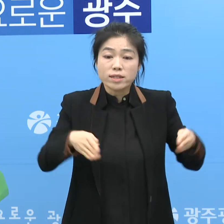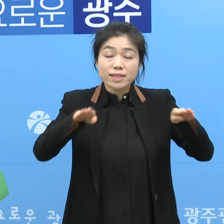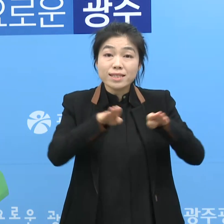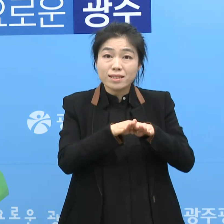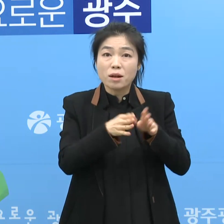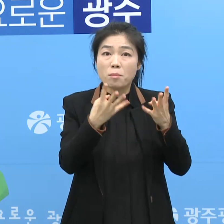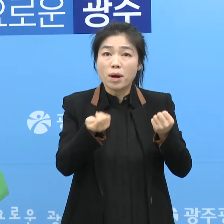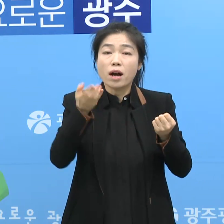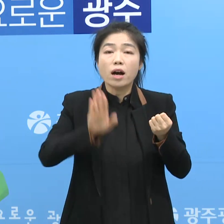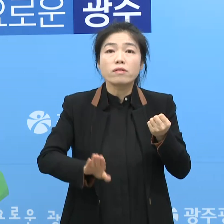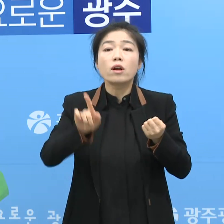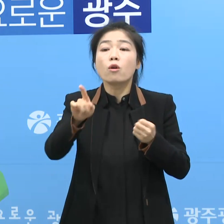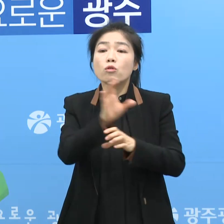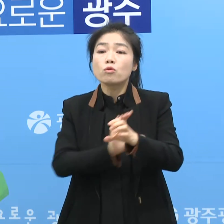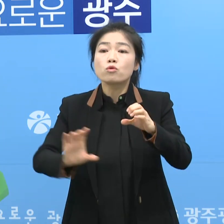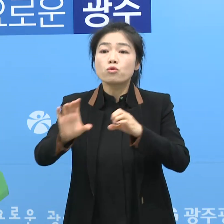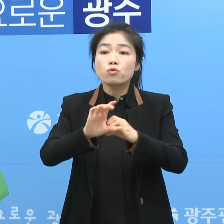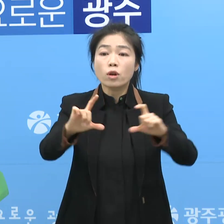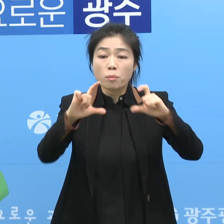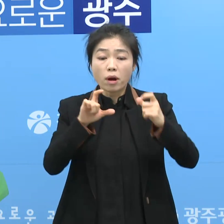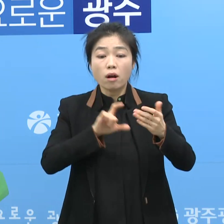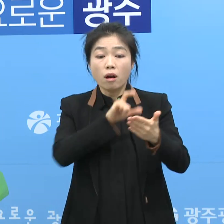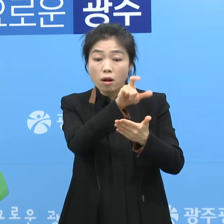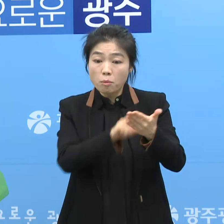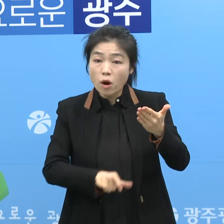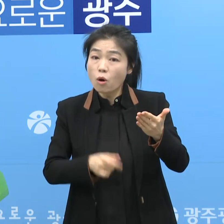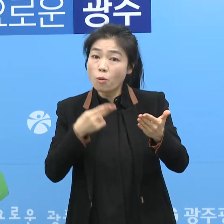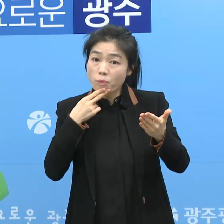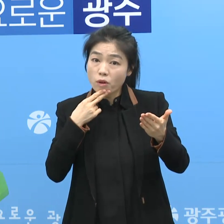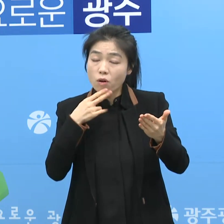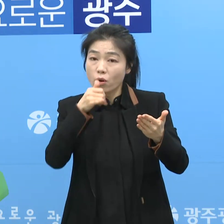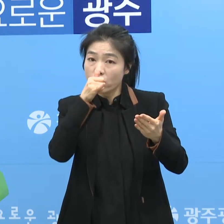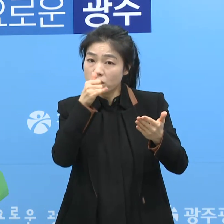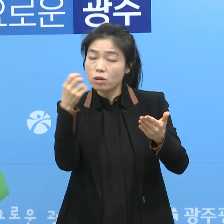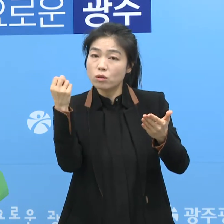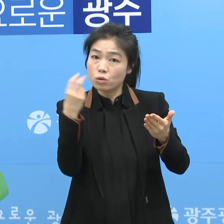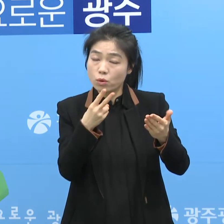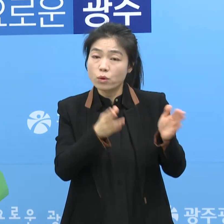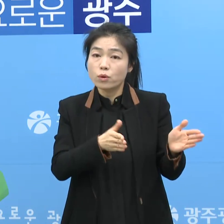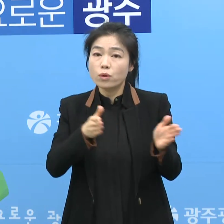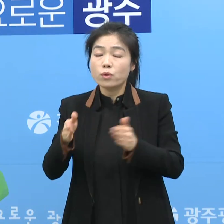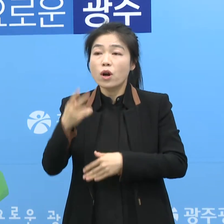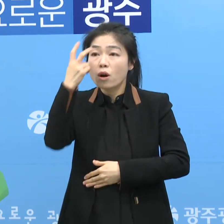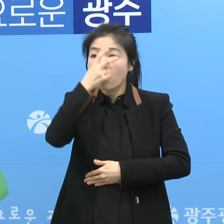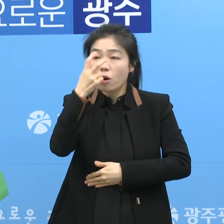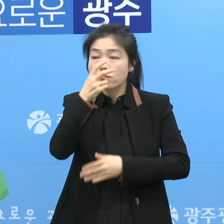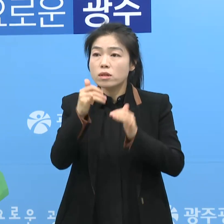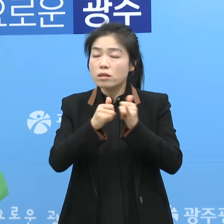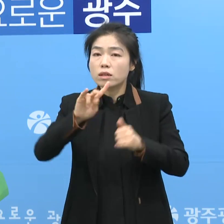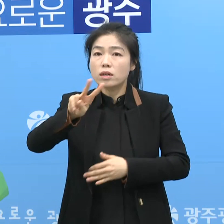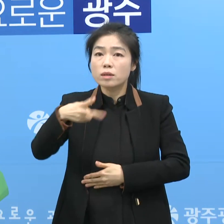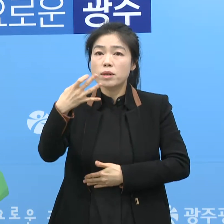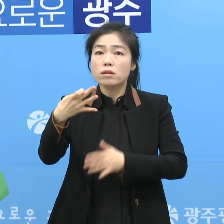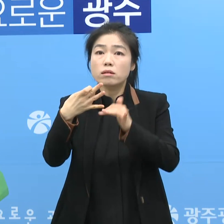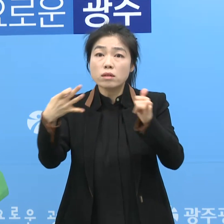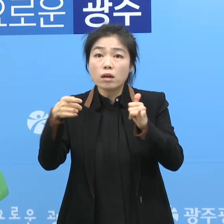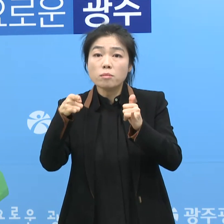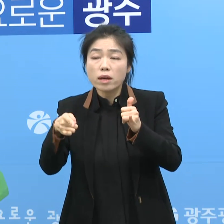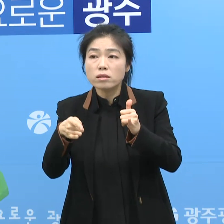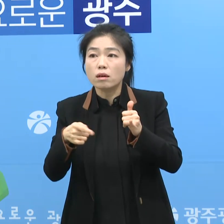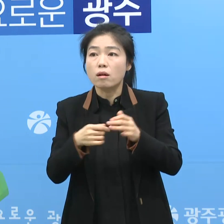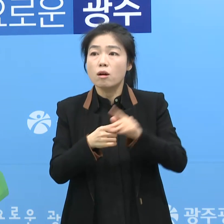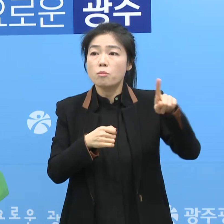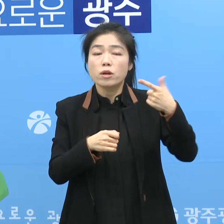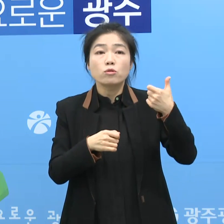왔는데 그 추가돼서 내려온 명단이 아직 없는지 하고 그 검사자가 214명에서 165명